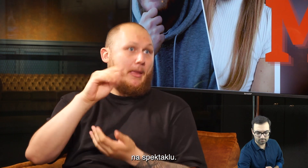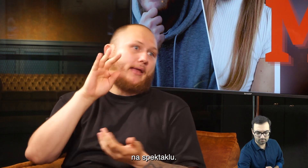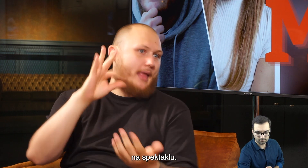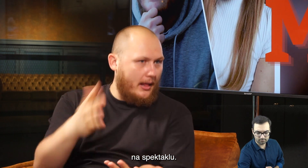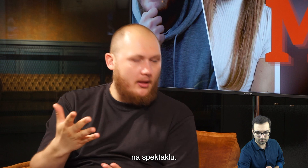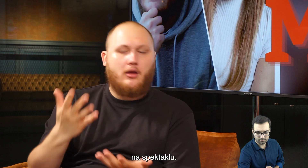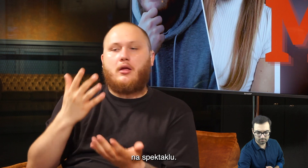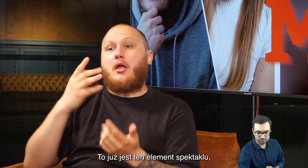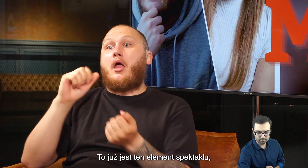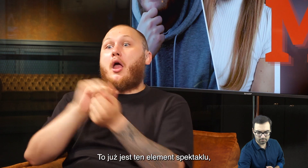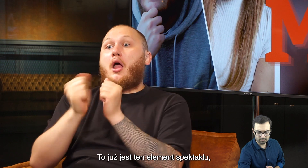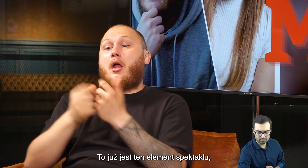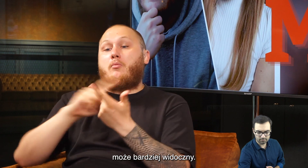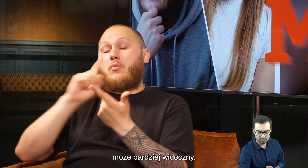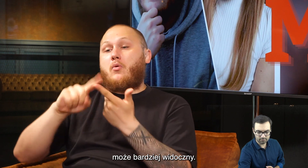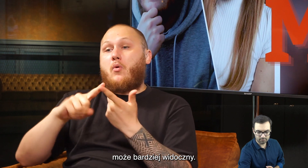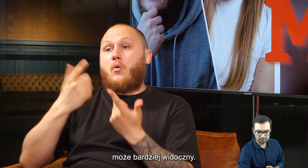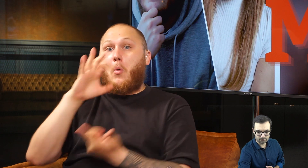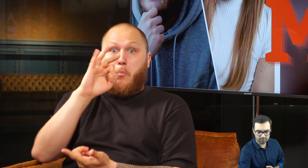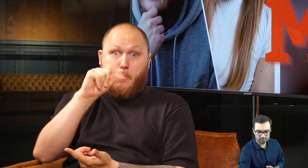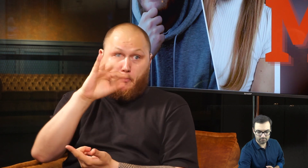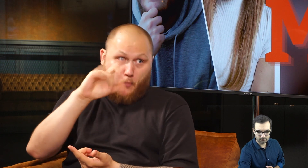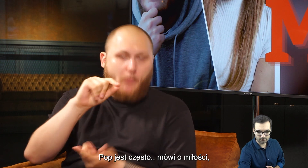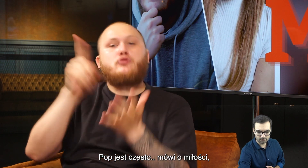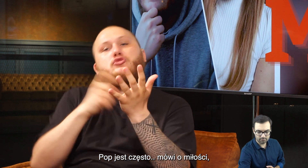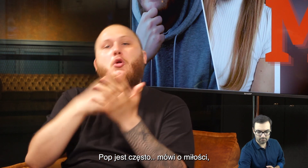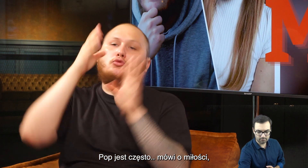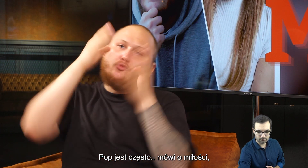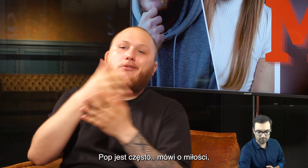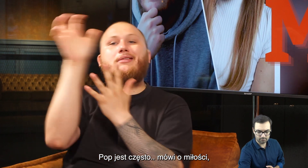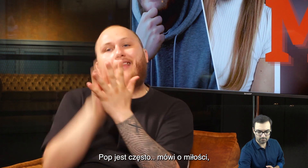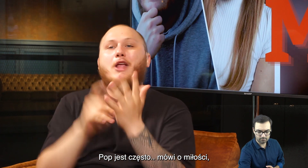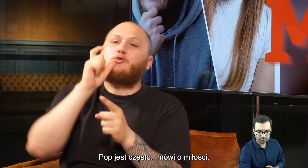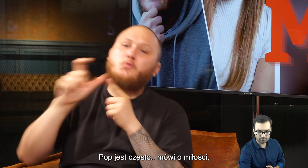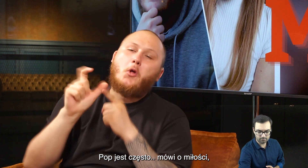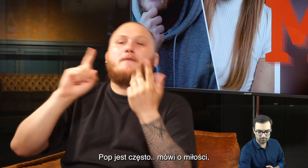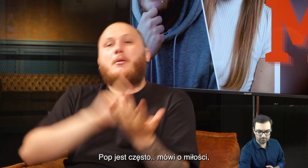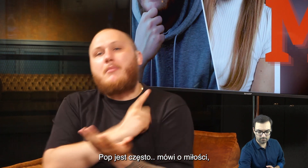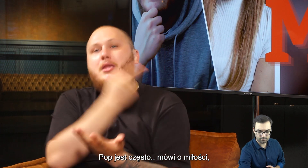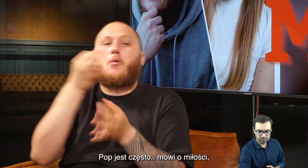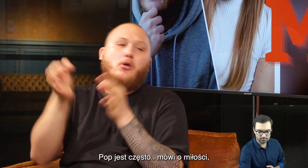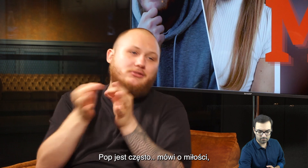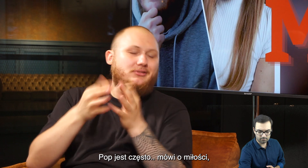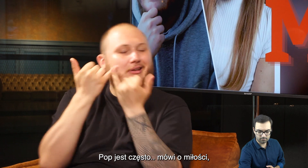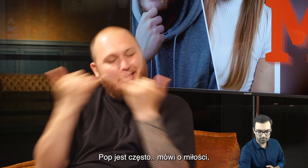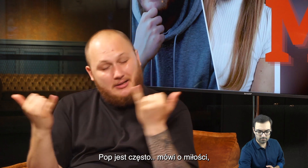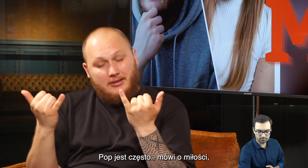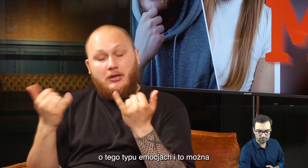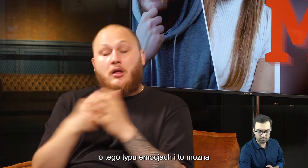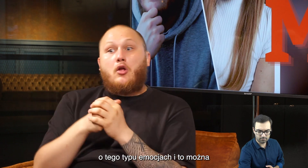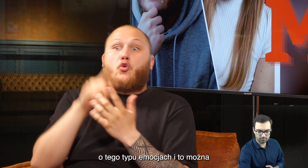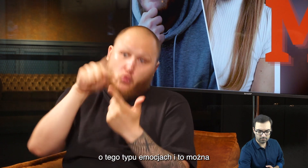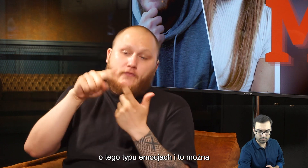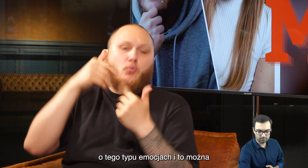skupiony na spektaklu, to już jest ten element spektaklu, może bardziej widoczny. Pop jest często, mówi o